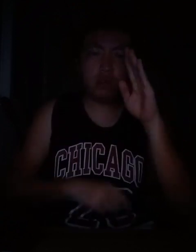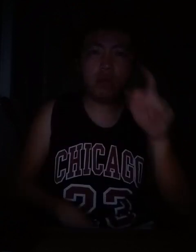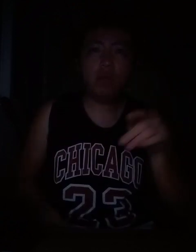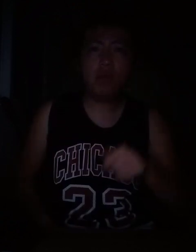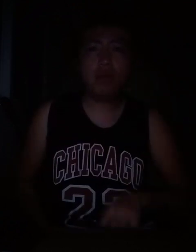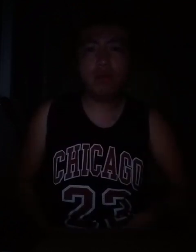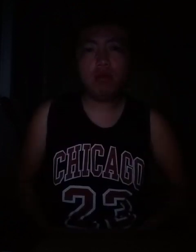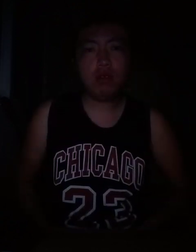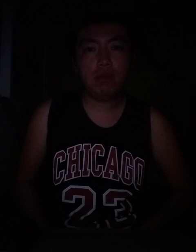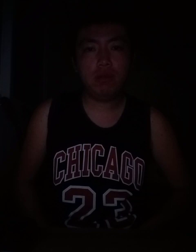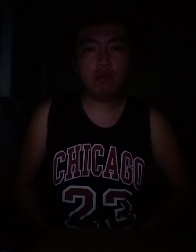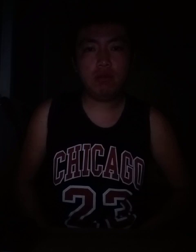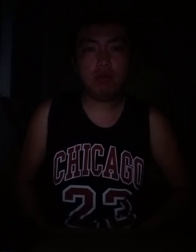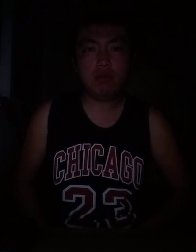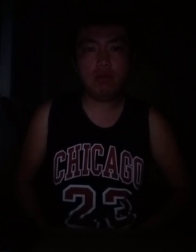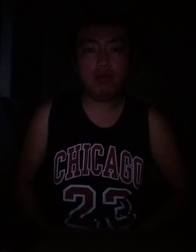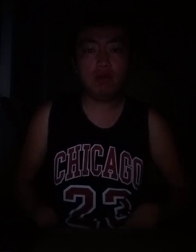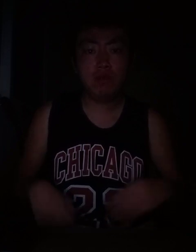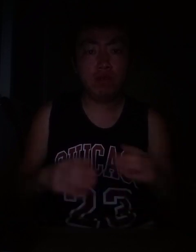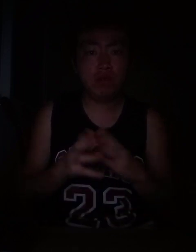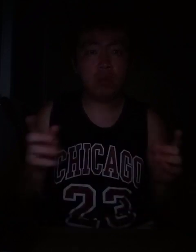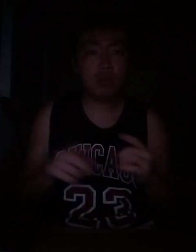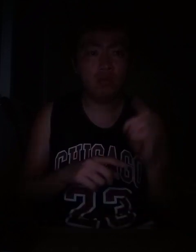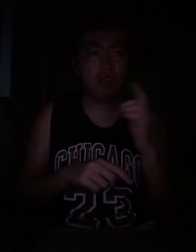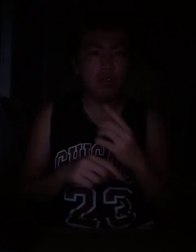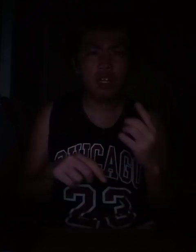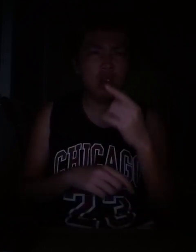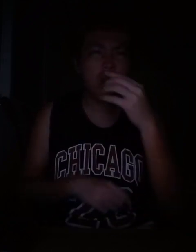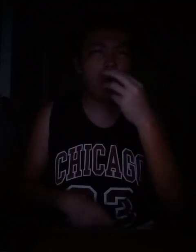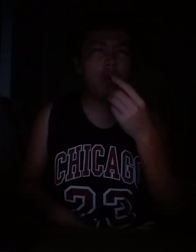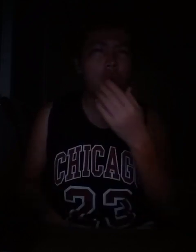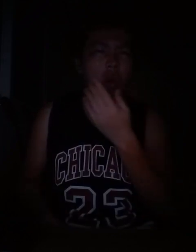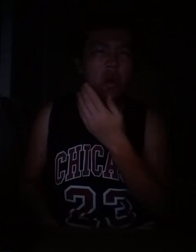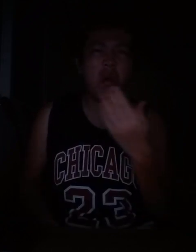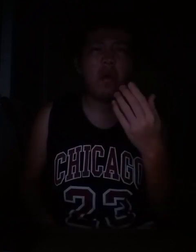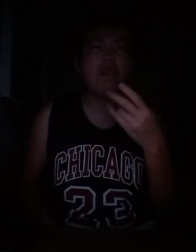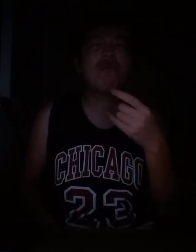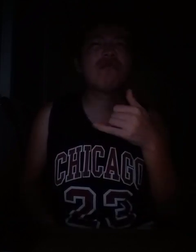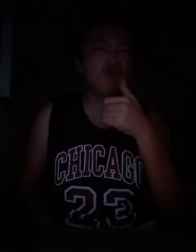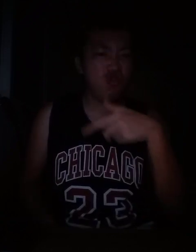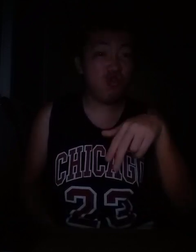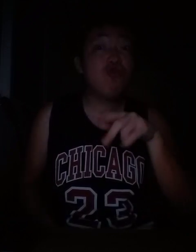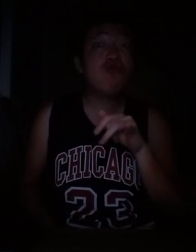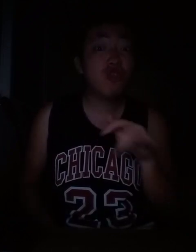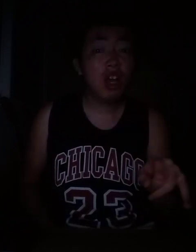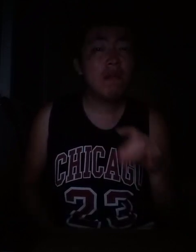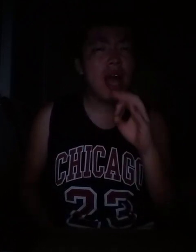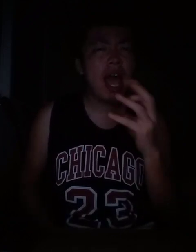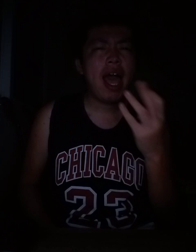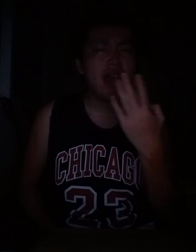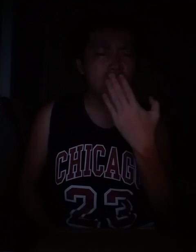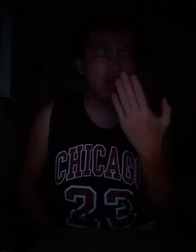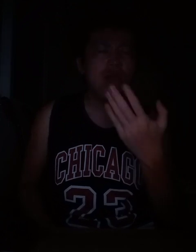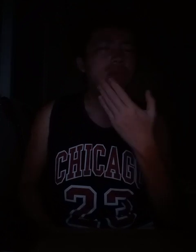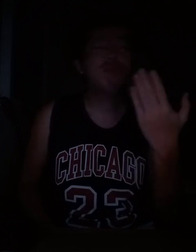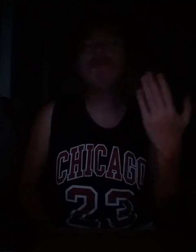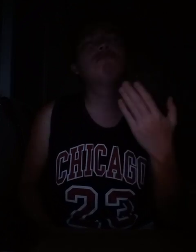진술했습니다. 사고 당시 운전자 혈중 알코올 농도는 면허 취소 수준의 만취 상태였습니다.